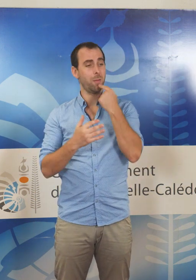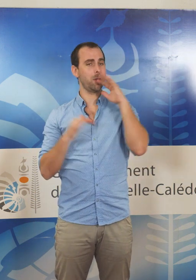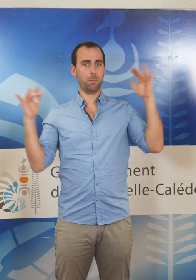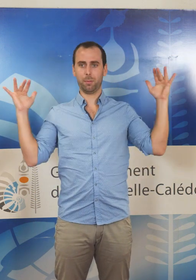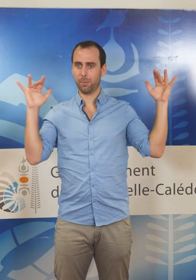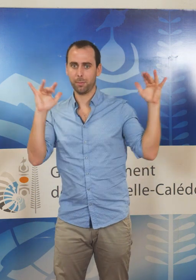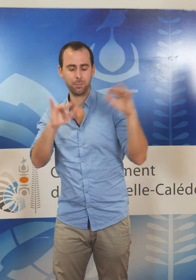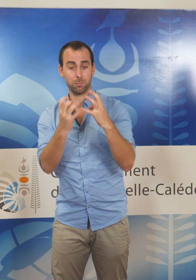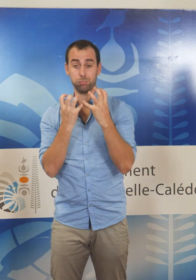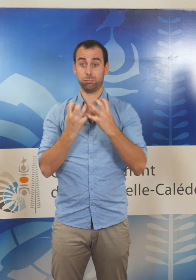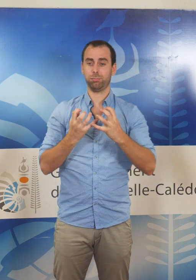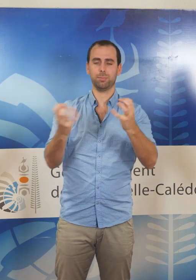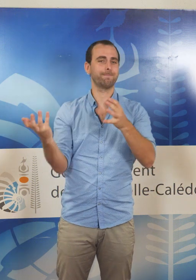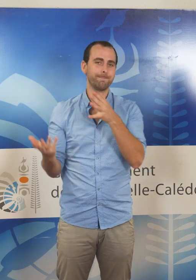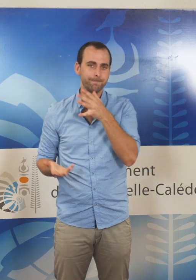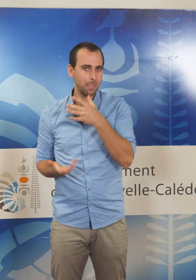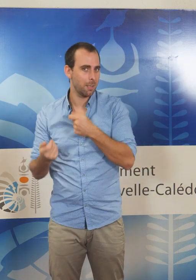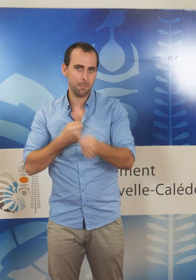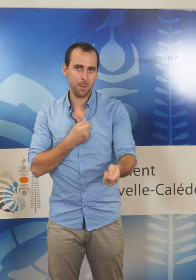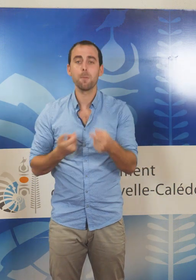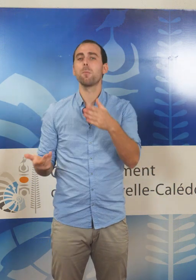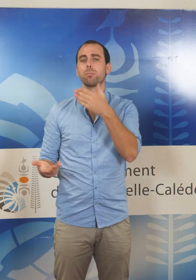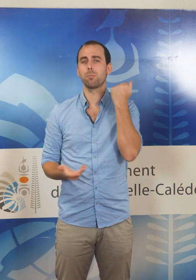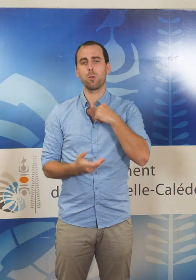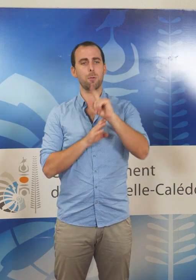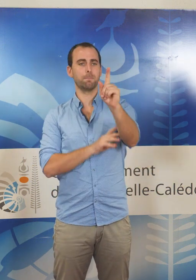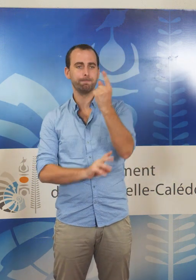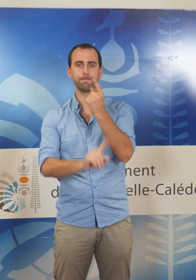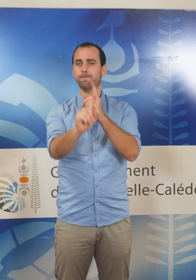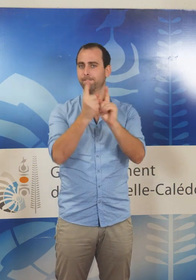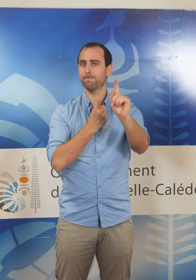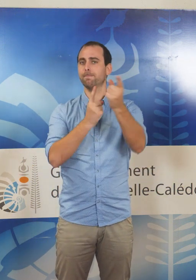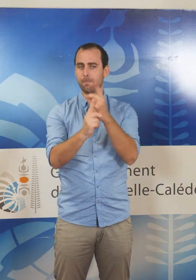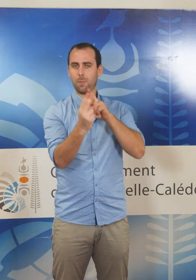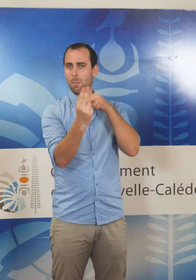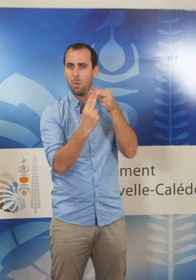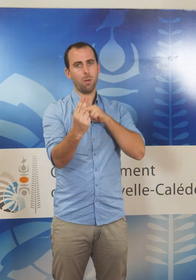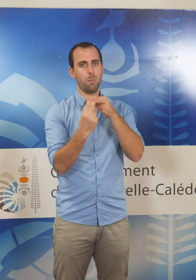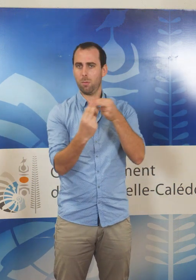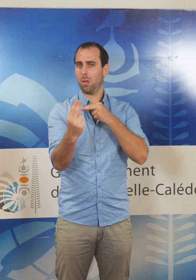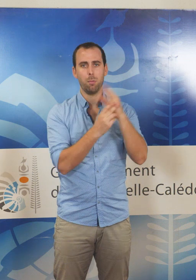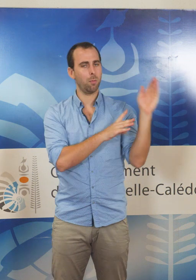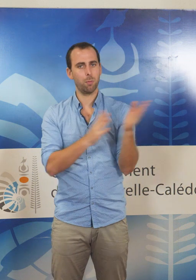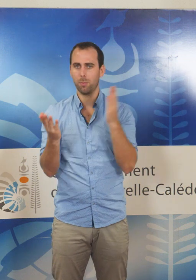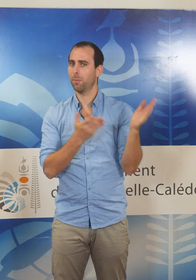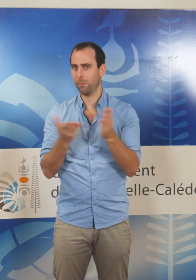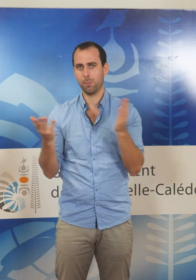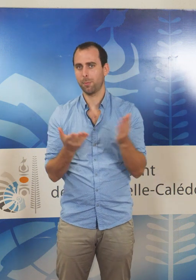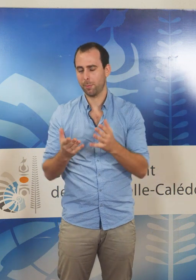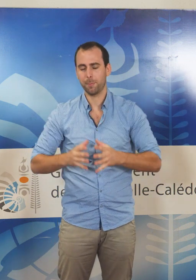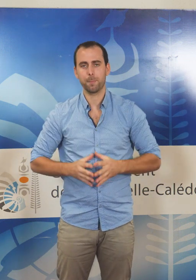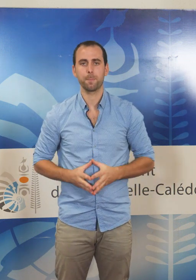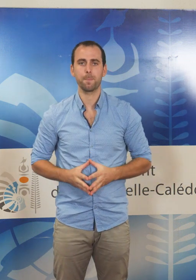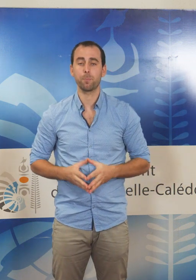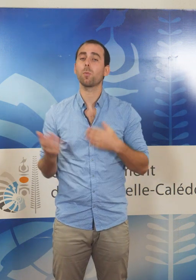regroupements importants de personnes. Donc on a plutôt procédé au cas par cas pour répondre aux interrogations des familles. Je vais vous donner des